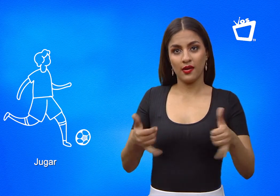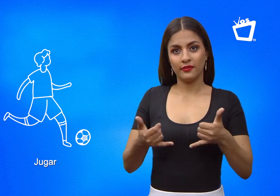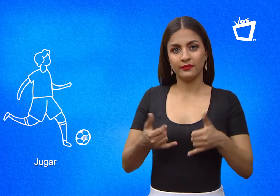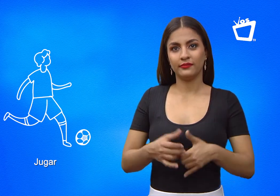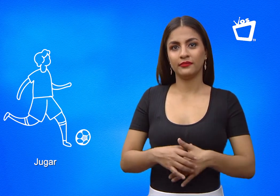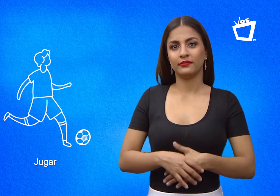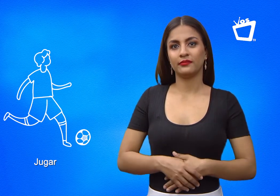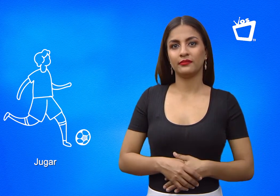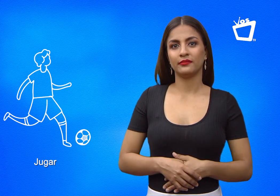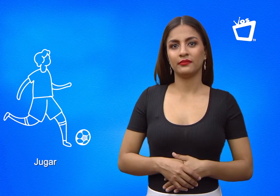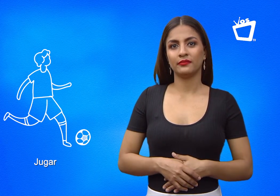Jugar.